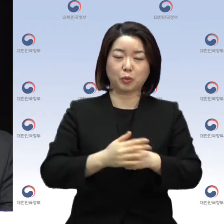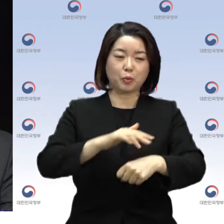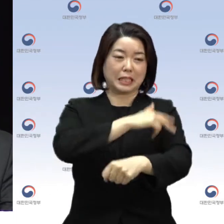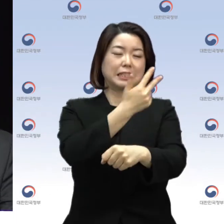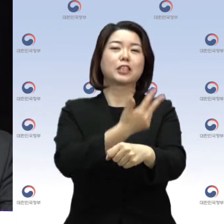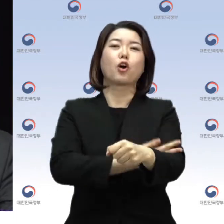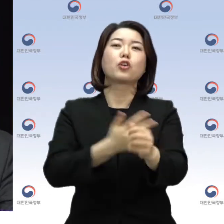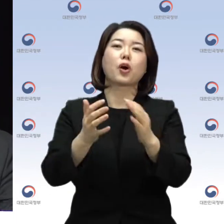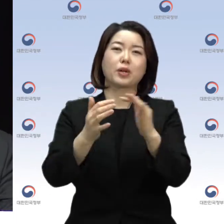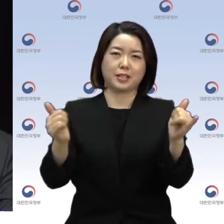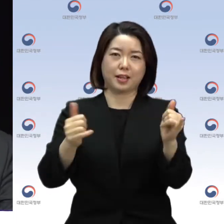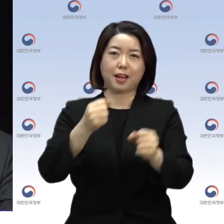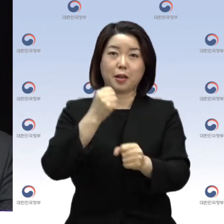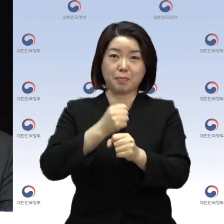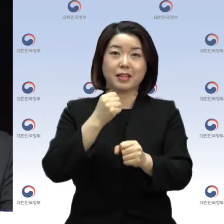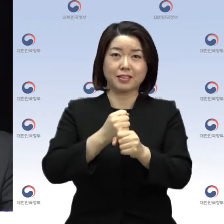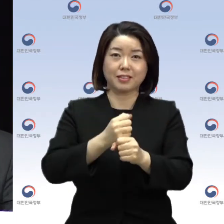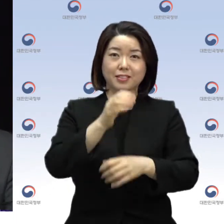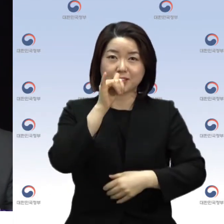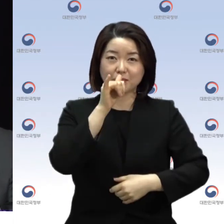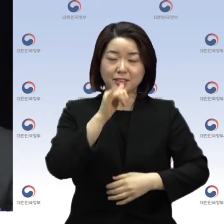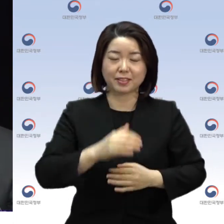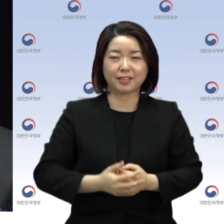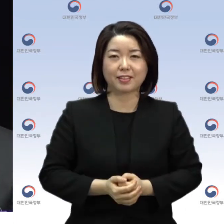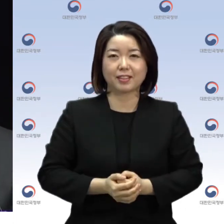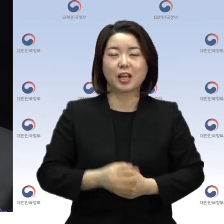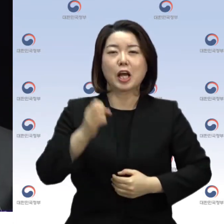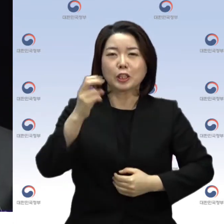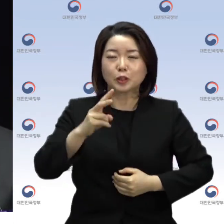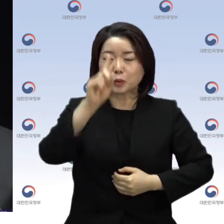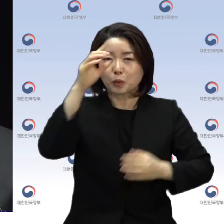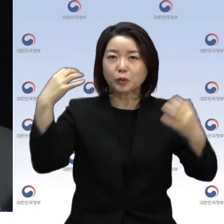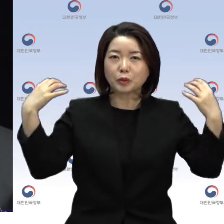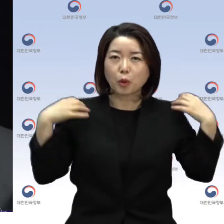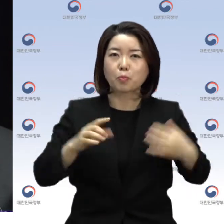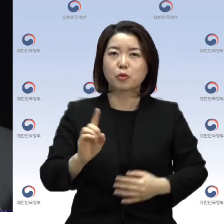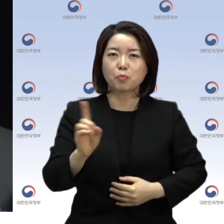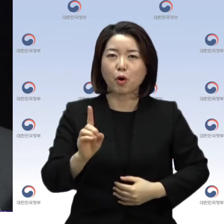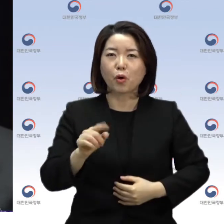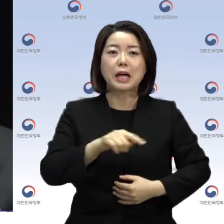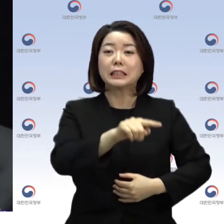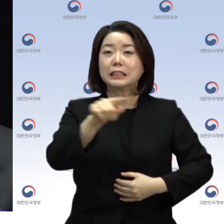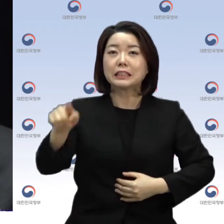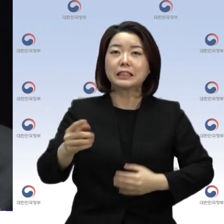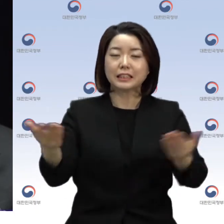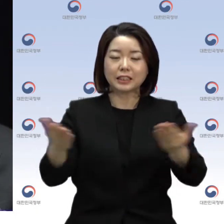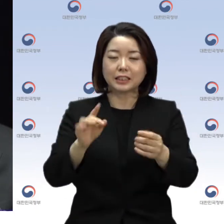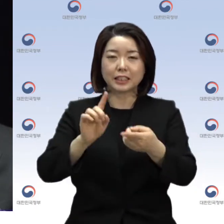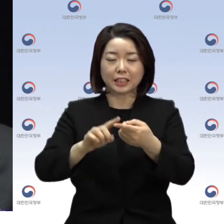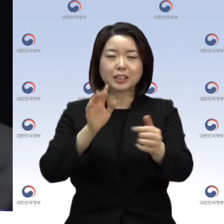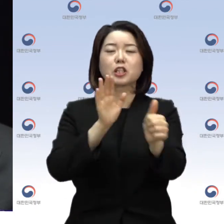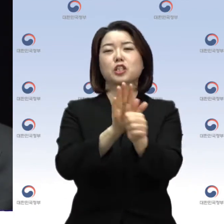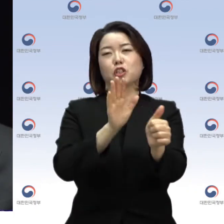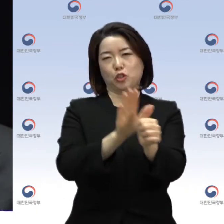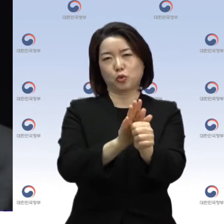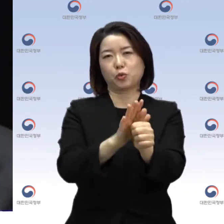우리 저작권자들이 만들어 가는 것이죠. 그리고 정부는 거기에 대해서 지원하겠습니다.